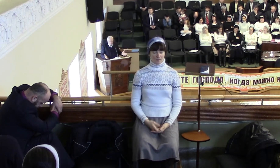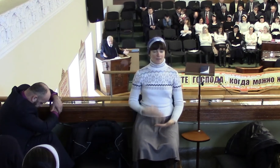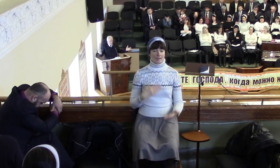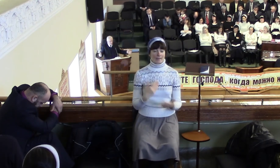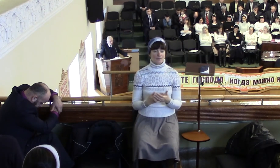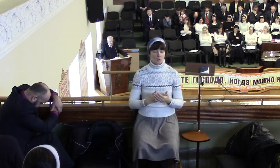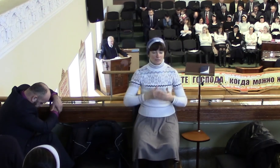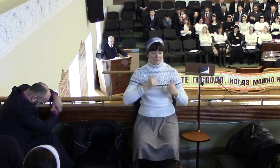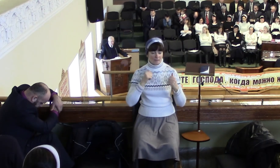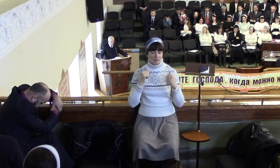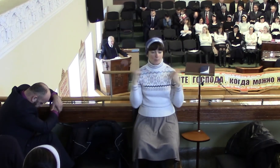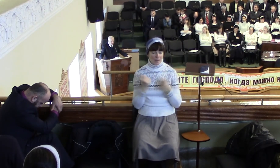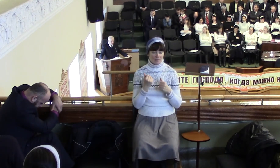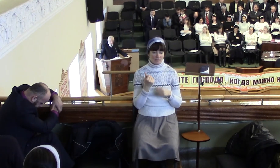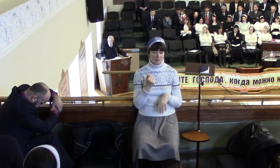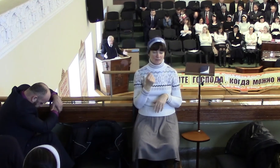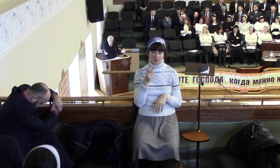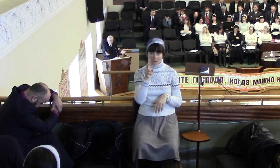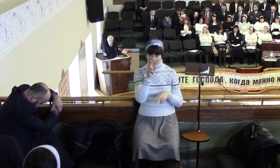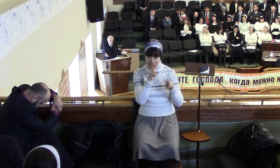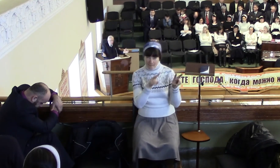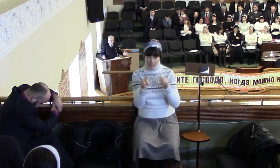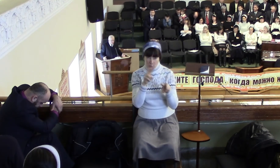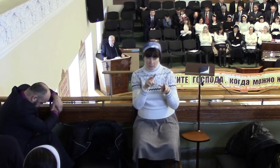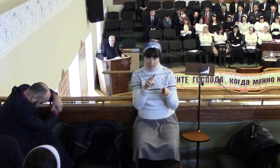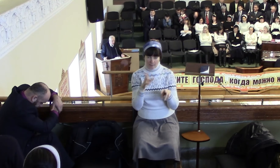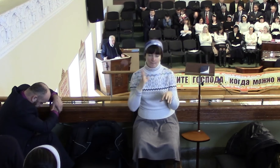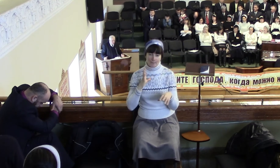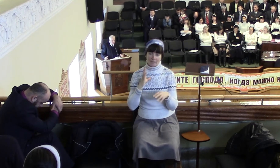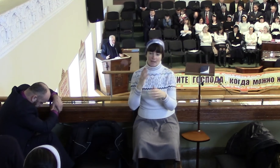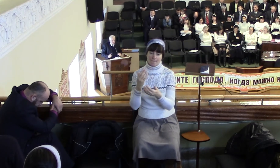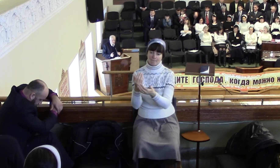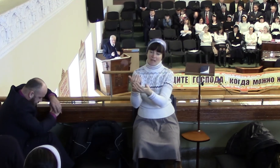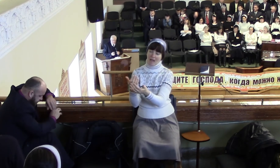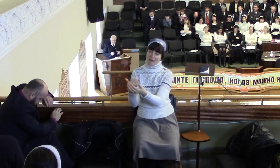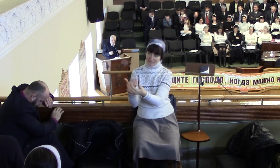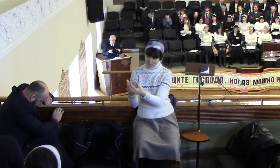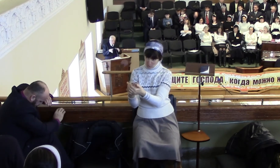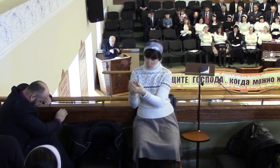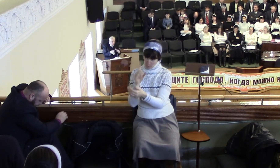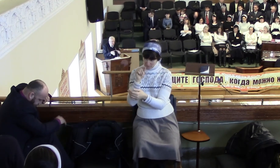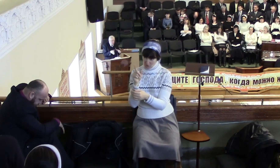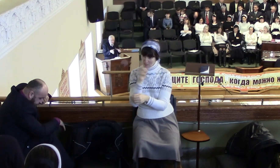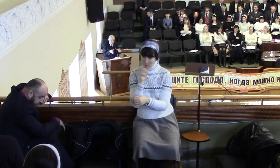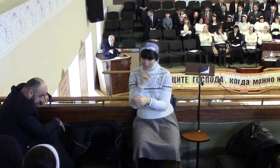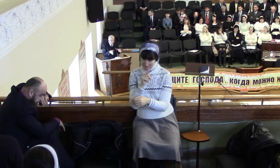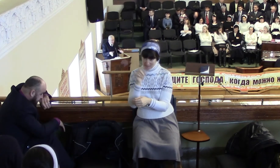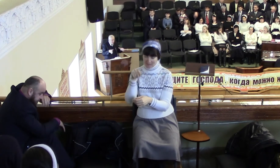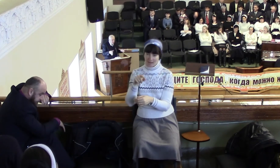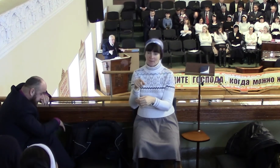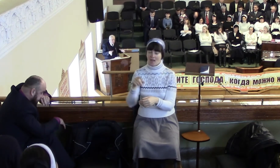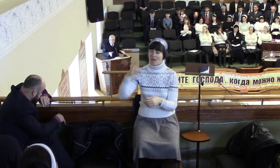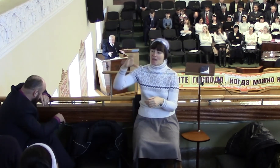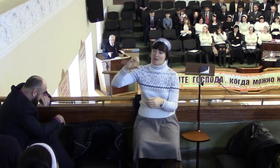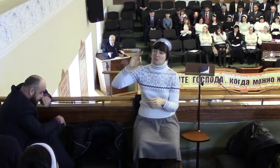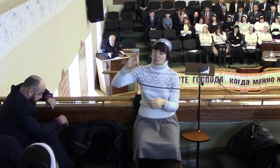было, я не мог защитить. Потому что, ну, невозможно. Друзья дорогие, и наше пребывание